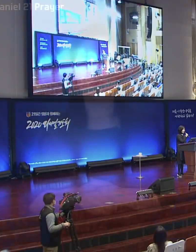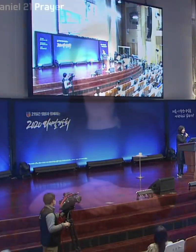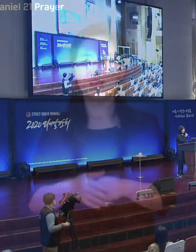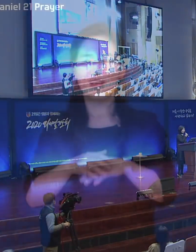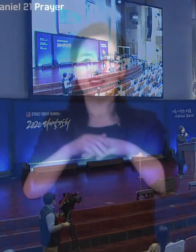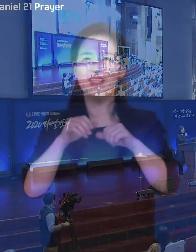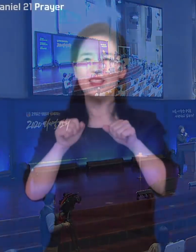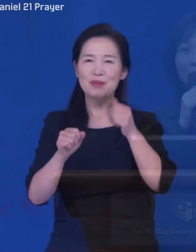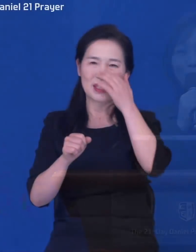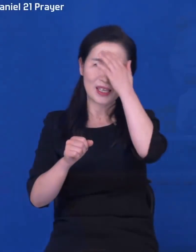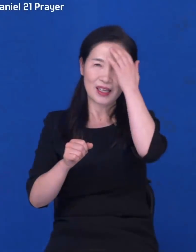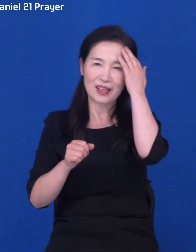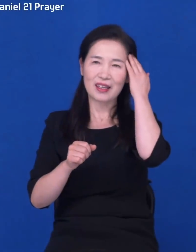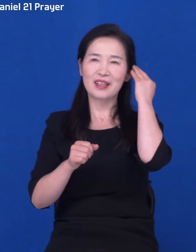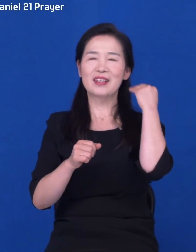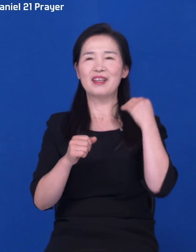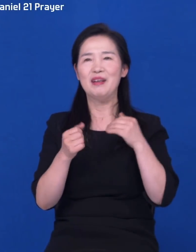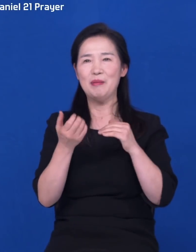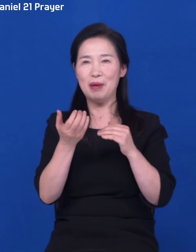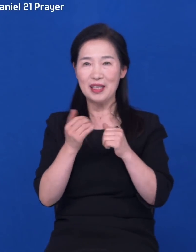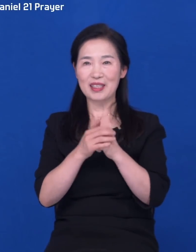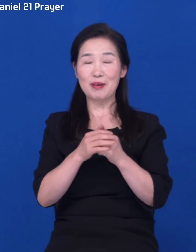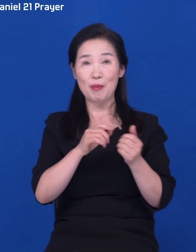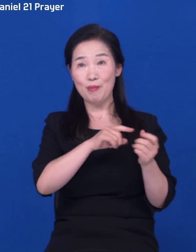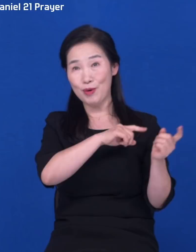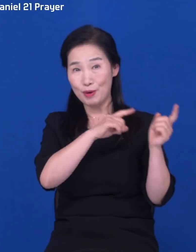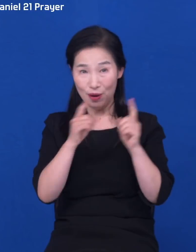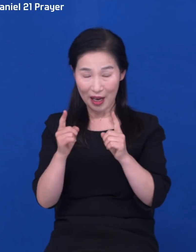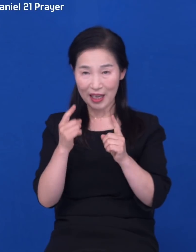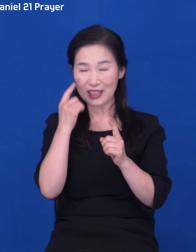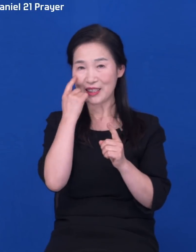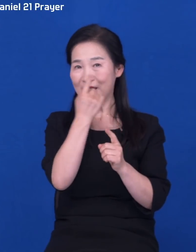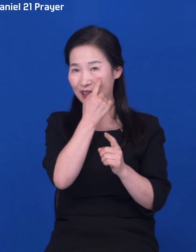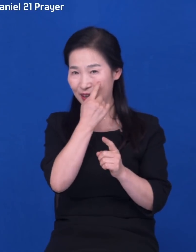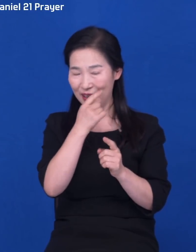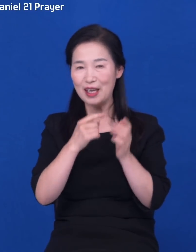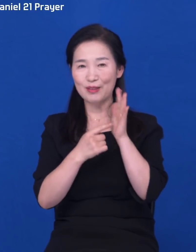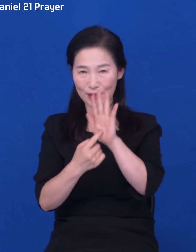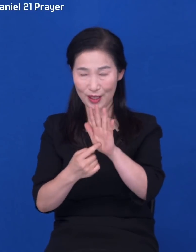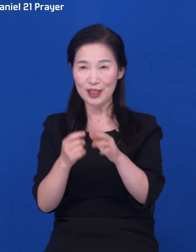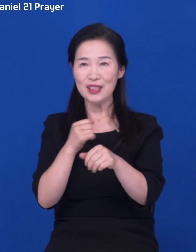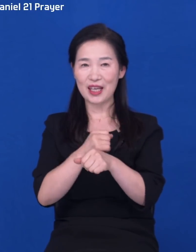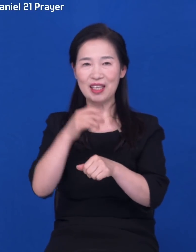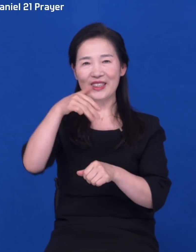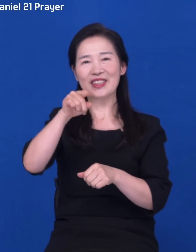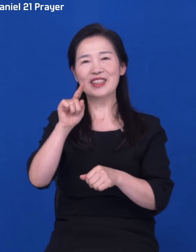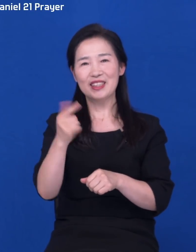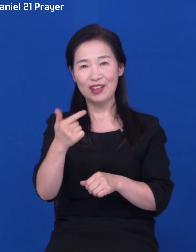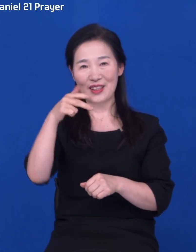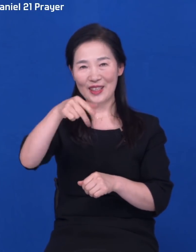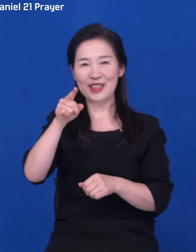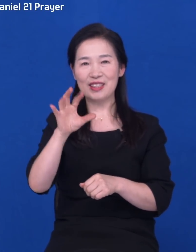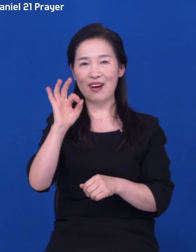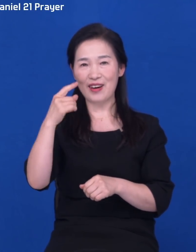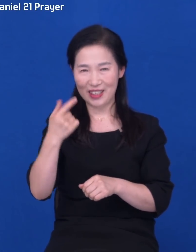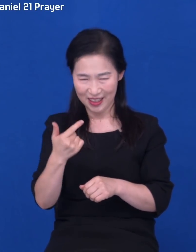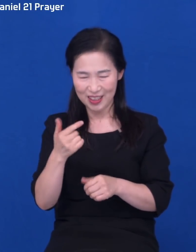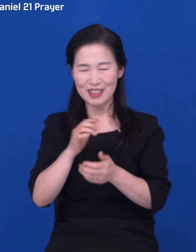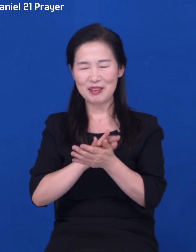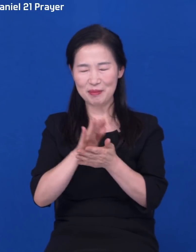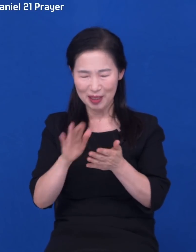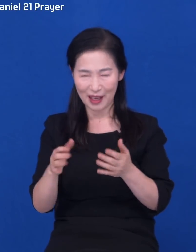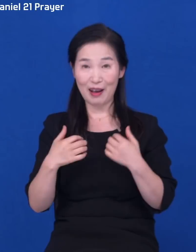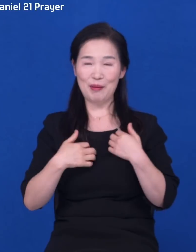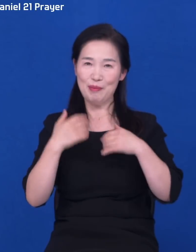안녕하십니까. 방금 부활 그 증거 영화에 출연한 천정은이라고 합니다. 정말 반갑습니다.